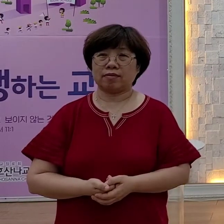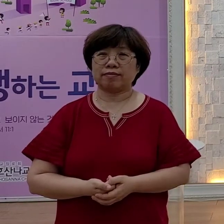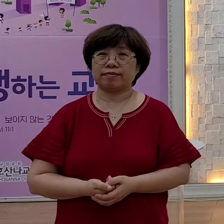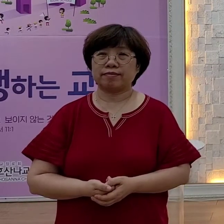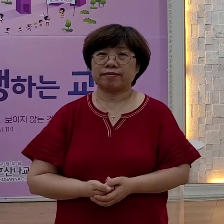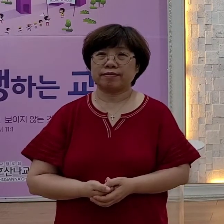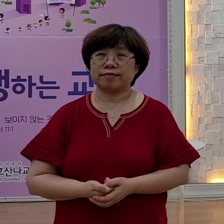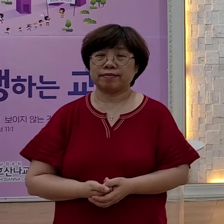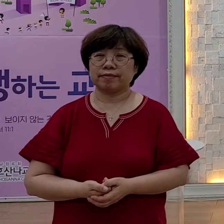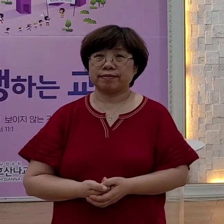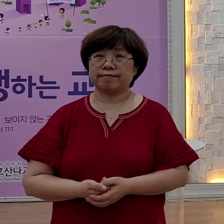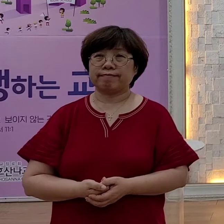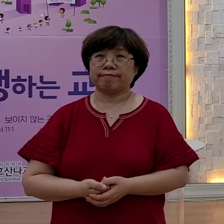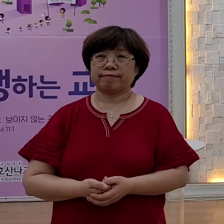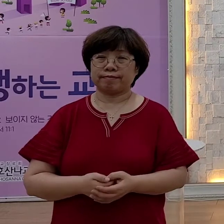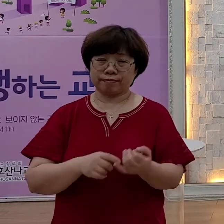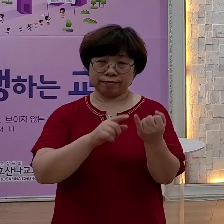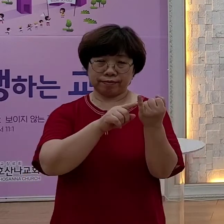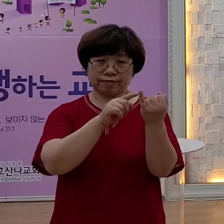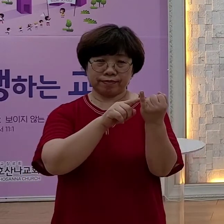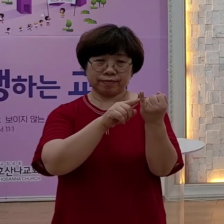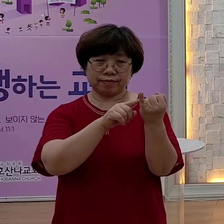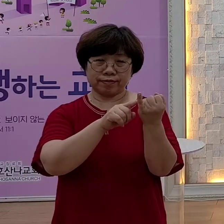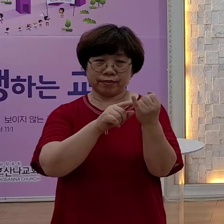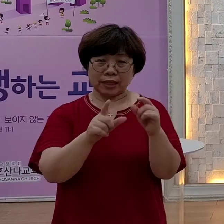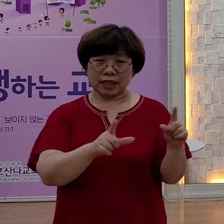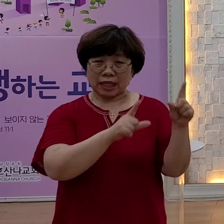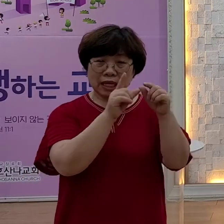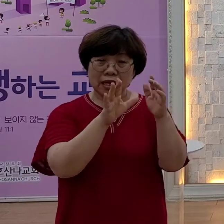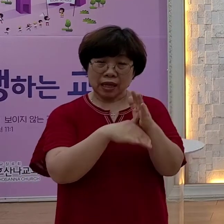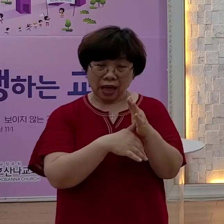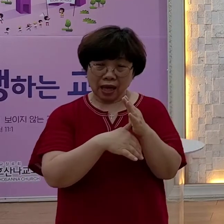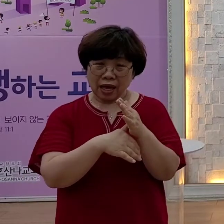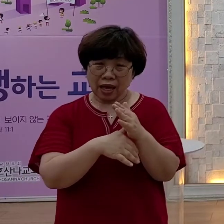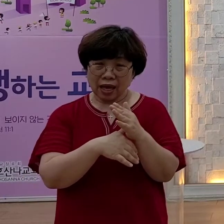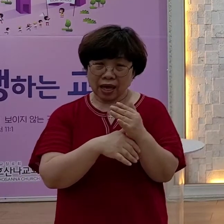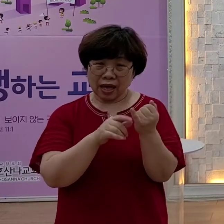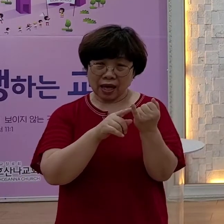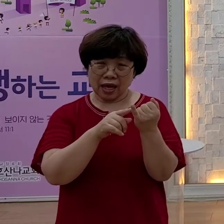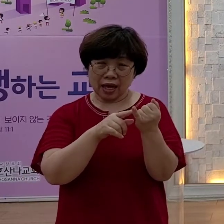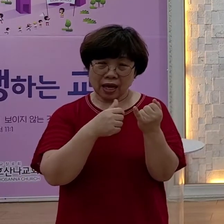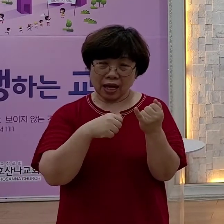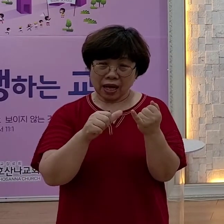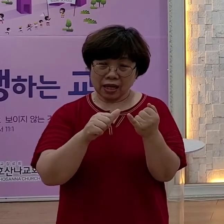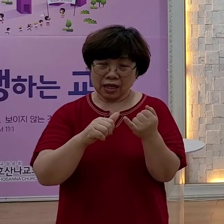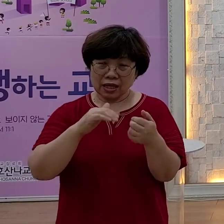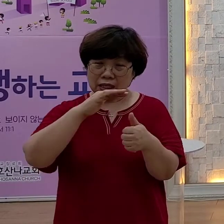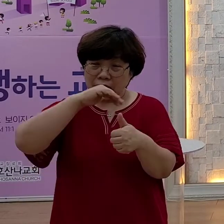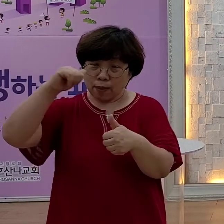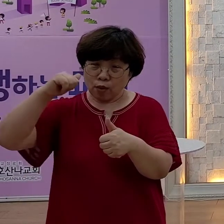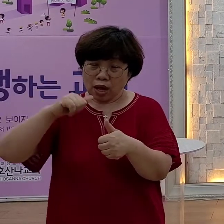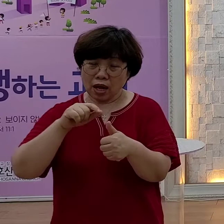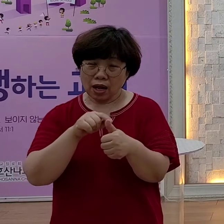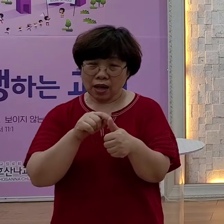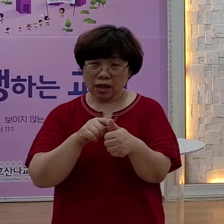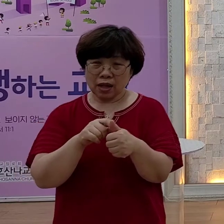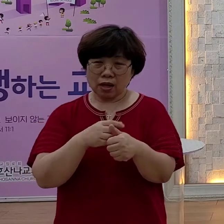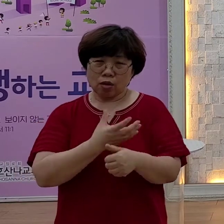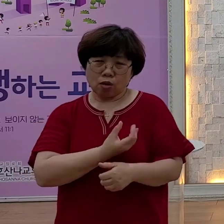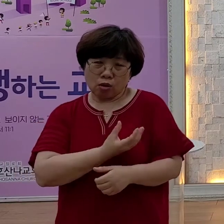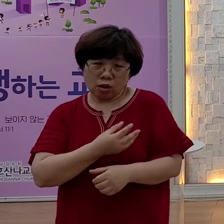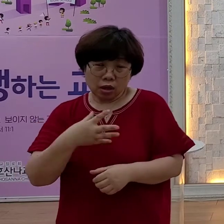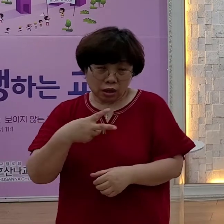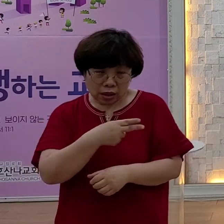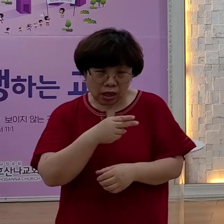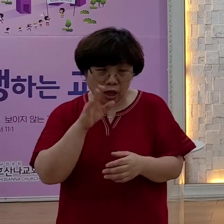그 당시에 이제 아들 사무엘을 이제 하나님 주셔가지고 이제 저들 때문에 하나님께 갖다